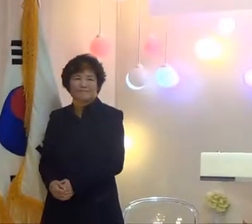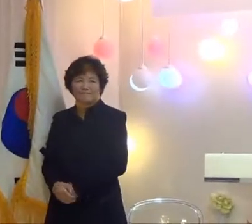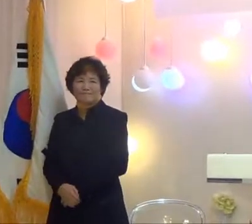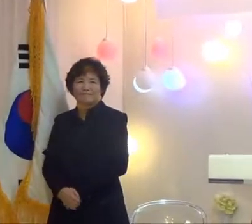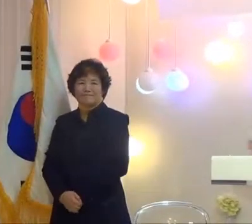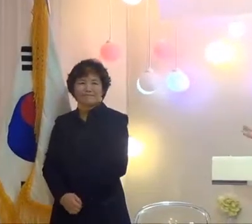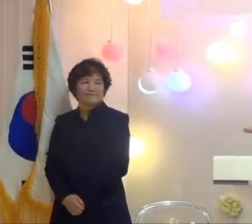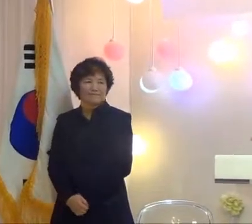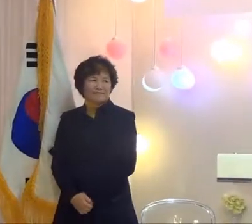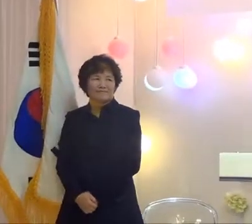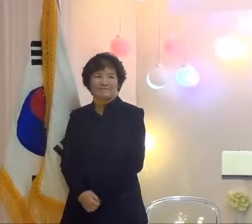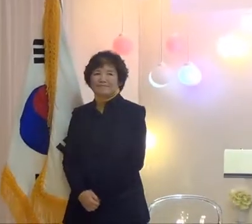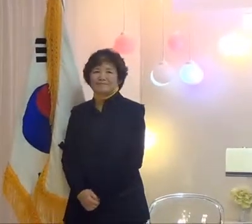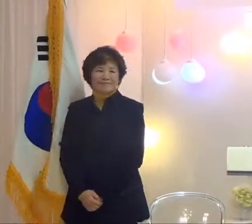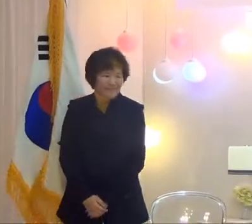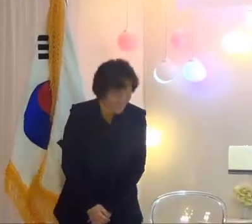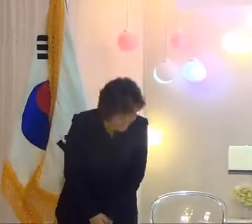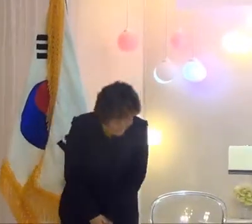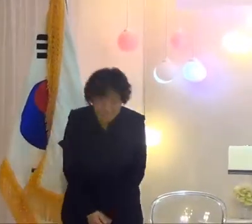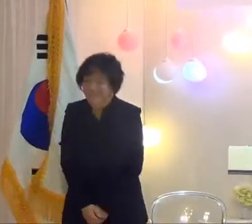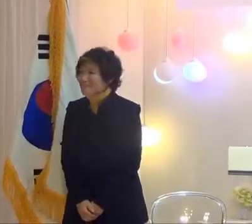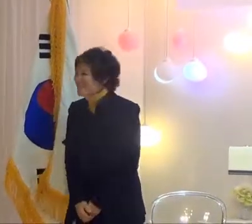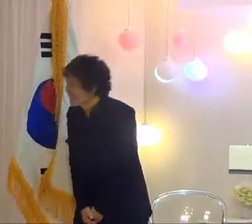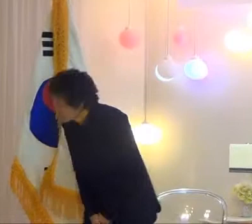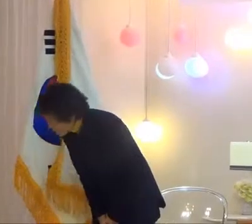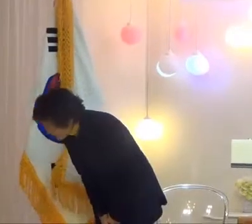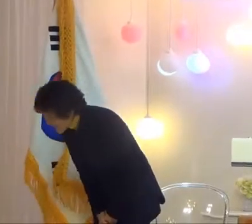신장 미소 부탁드립니다.